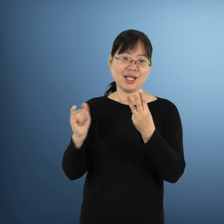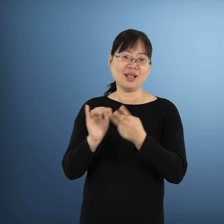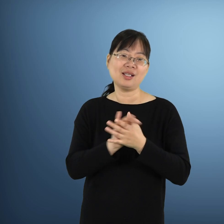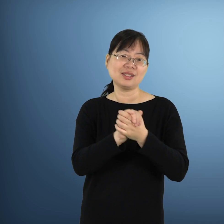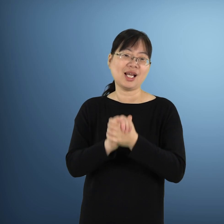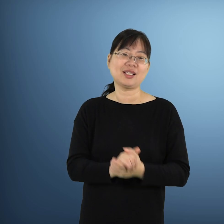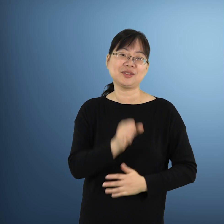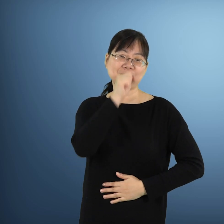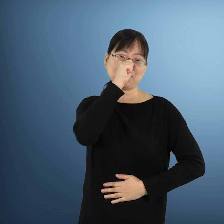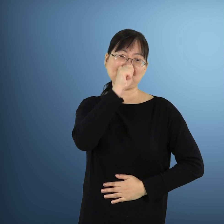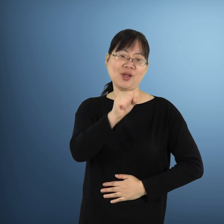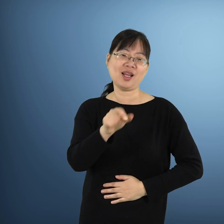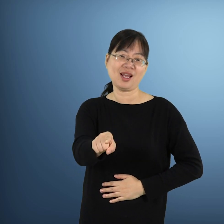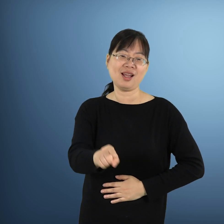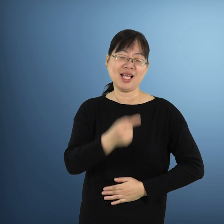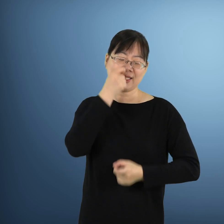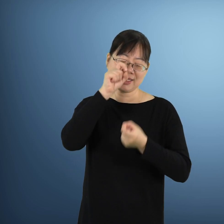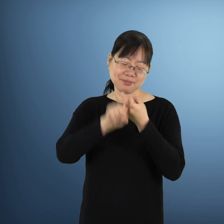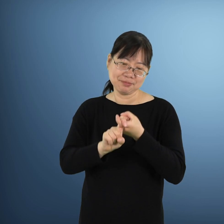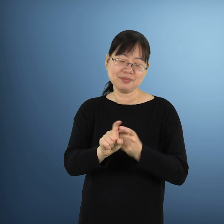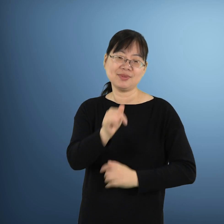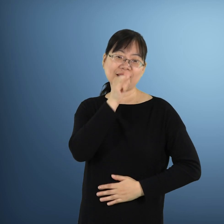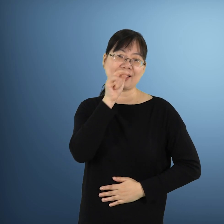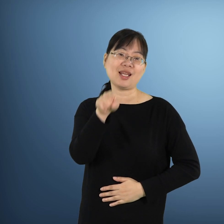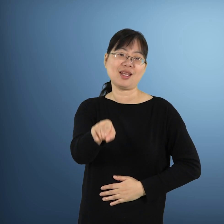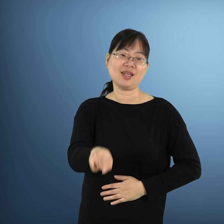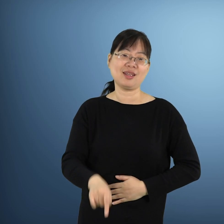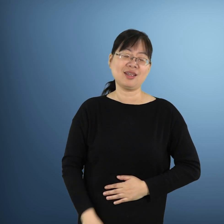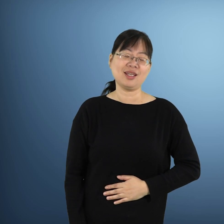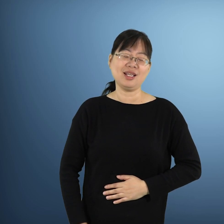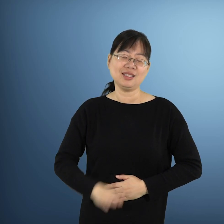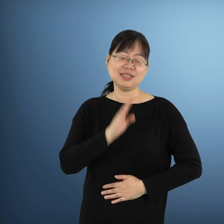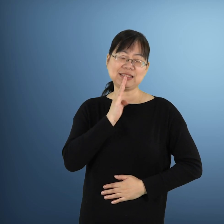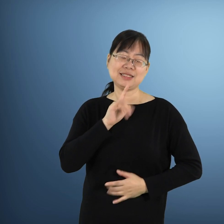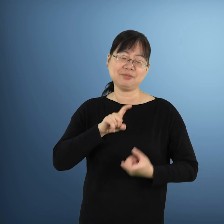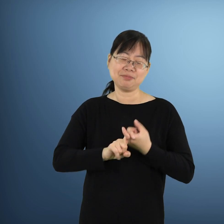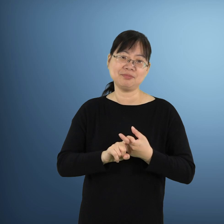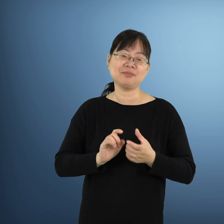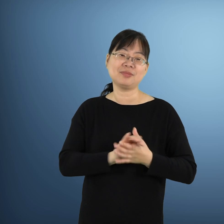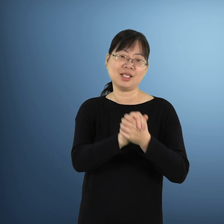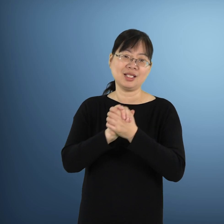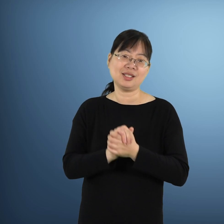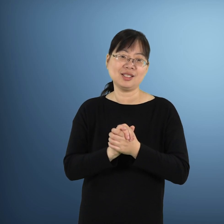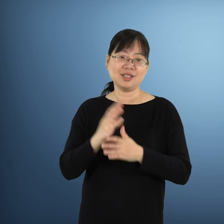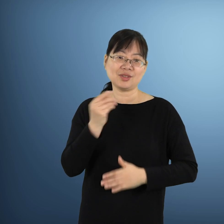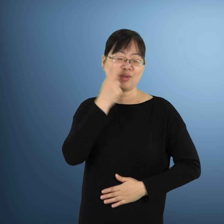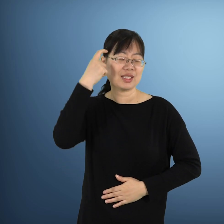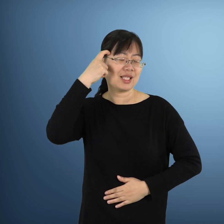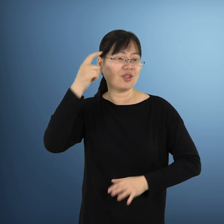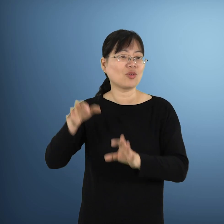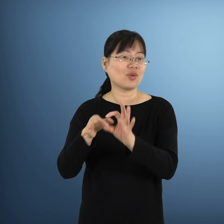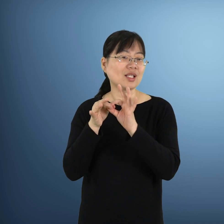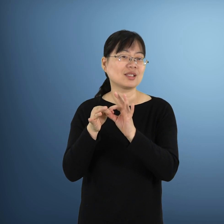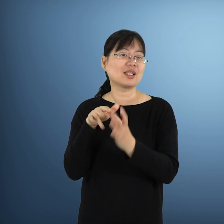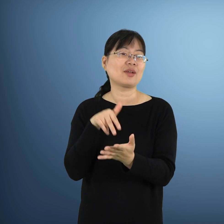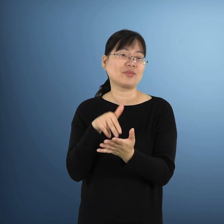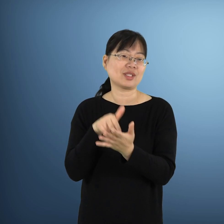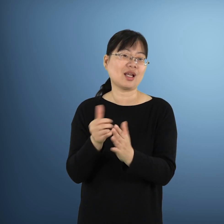사이가 좋으세요. 긴밀하세요. 친밀하세요. 이게 거룩의 개념은 관계